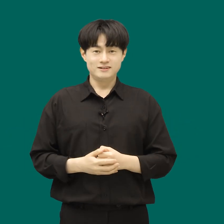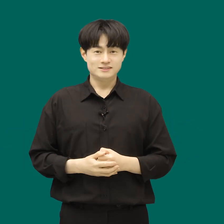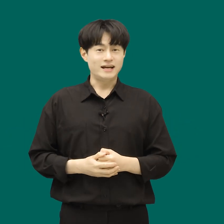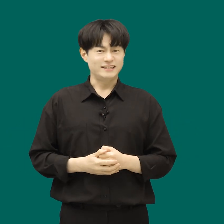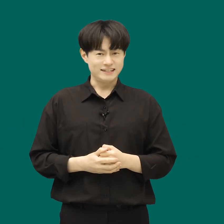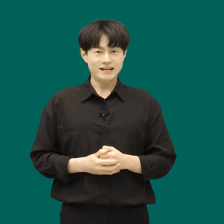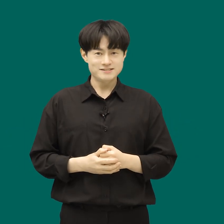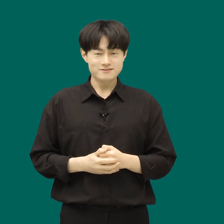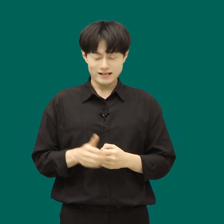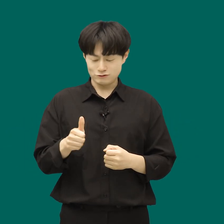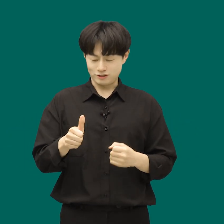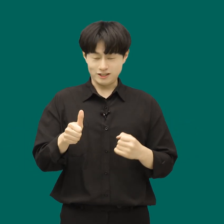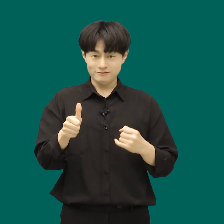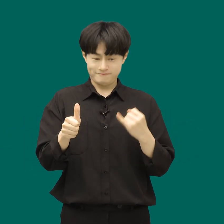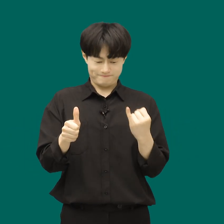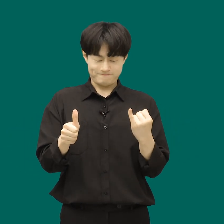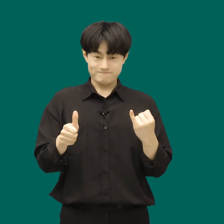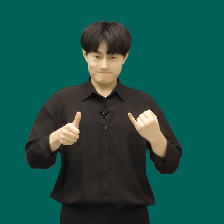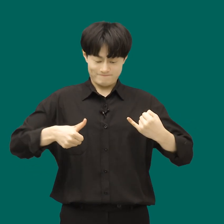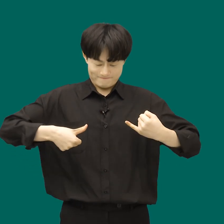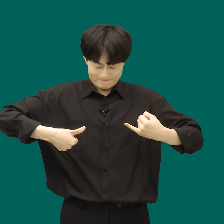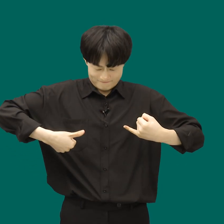자, 이란성 쌍둥이.